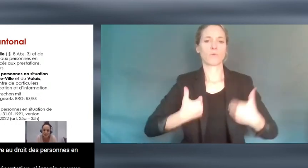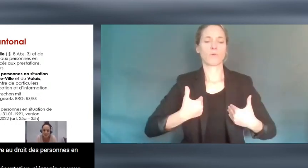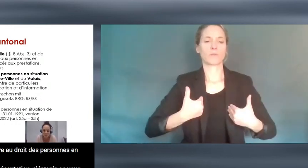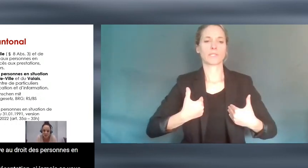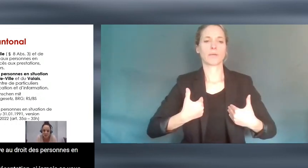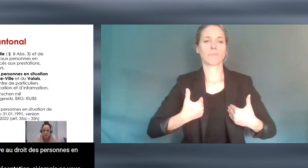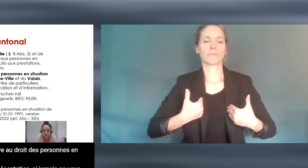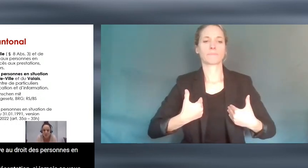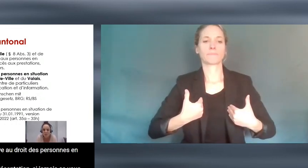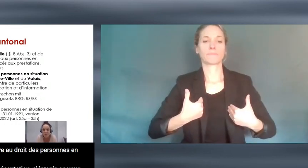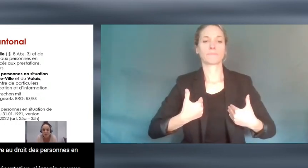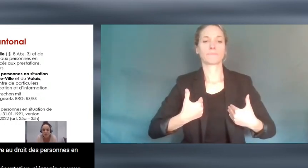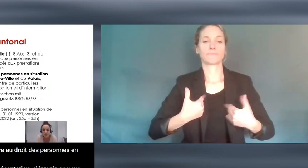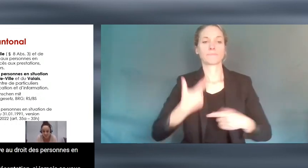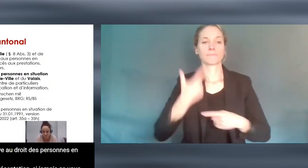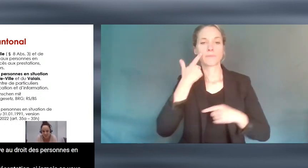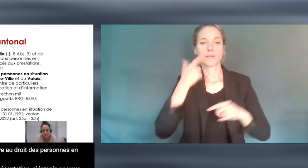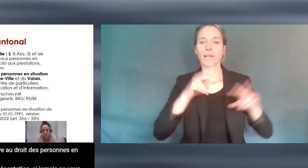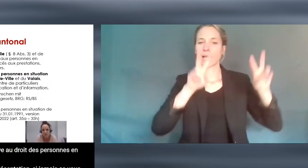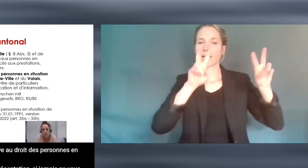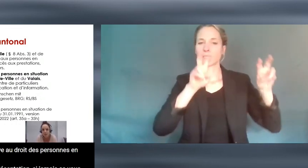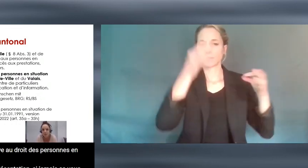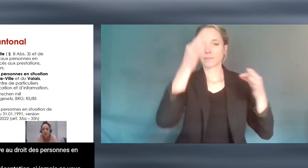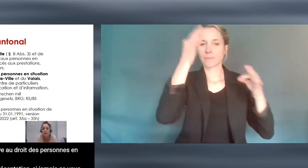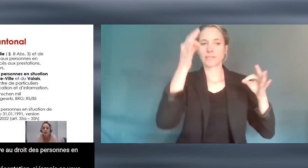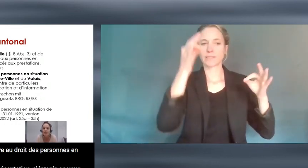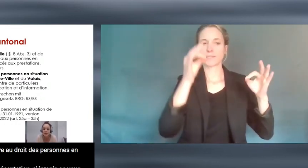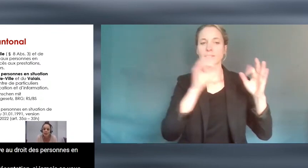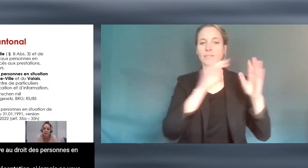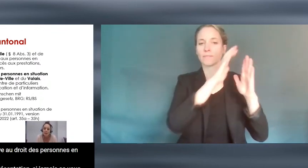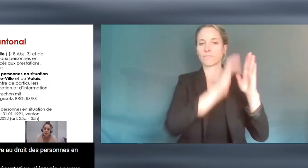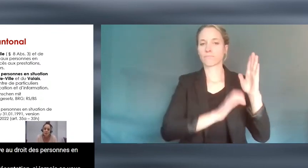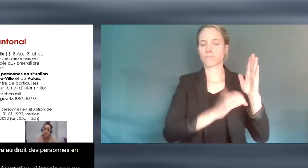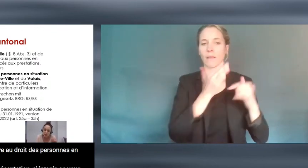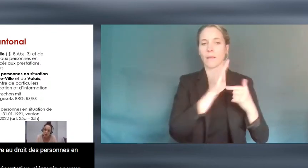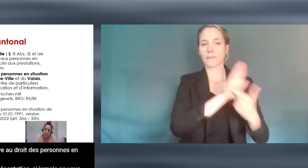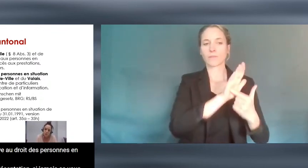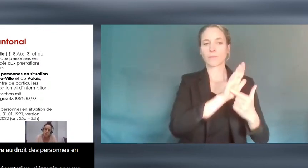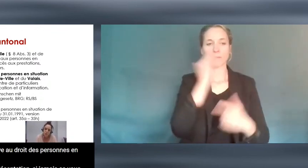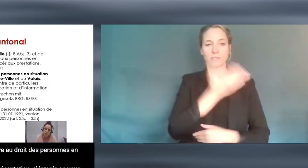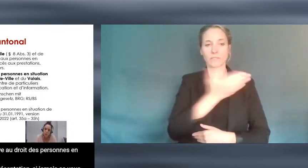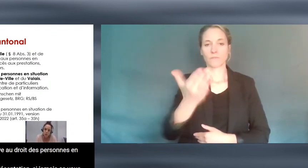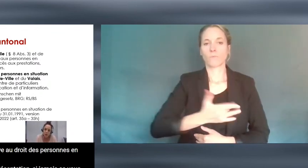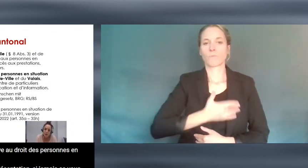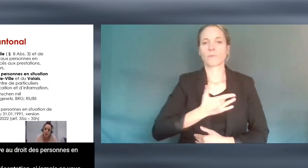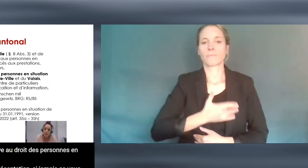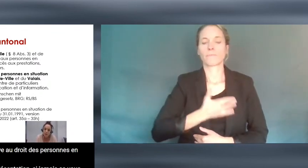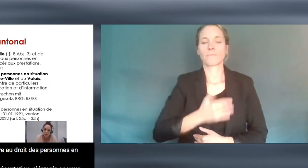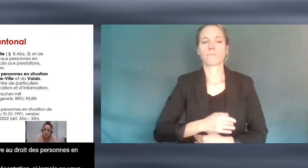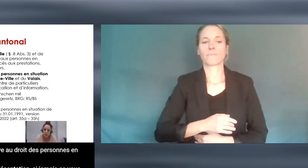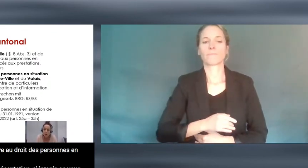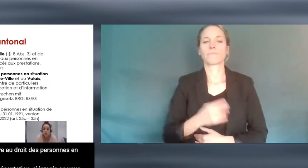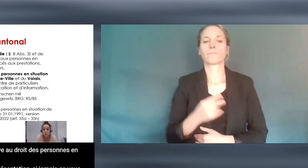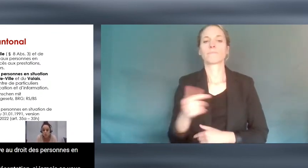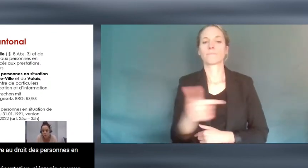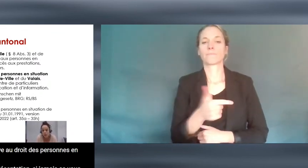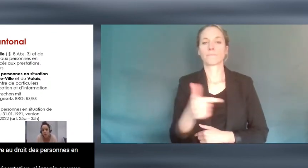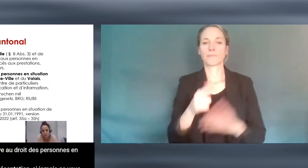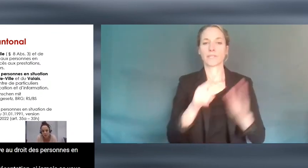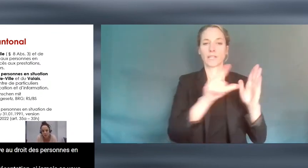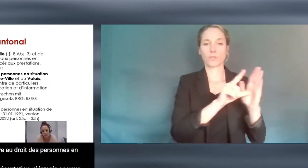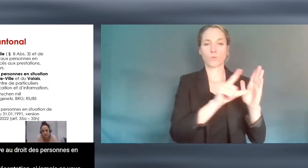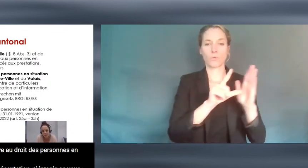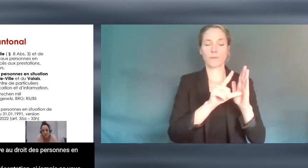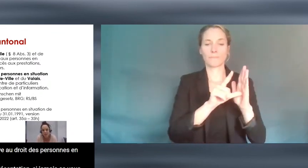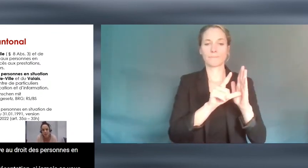dans la présentation, si jamais ça vous intéresse particulièrement. Et chacune de ces deux lois prévoit d'une part